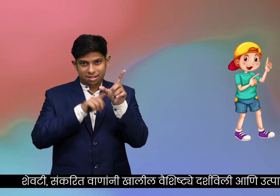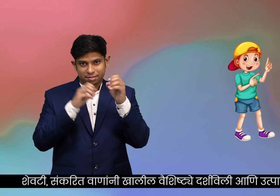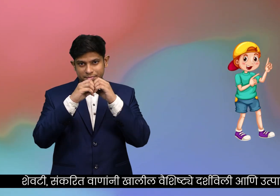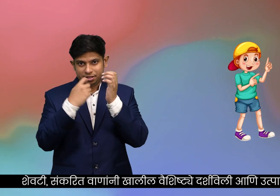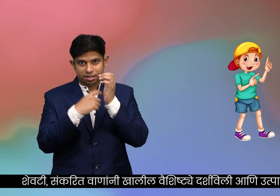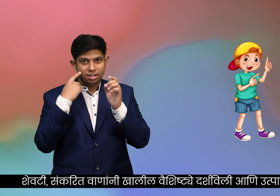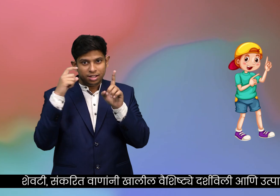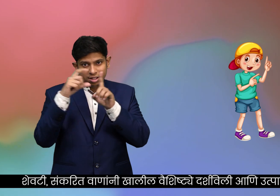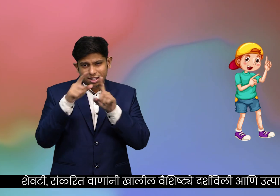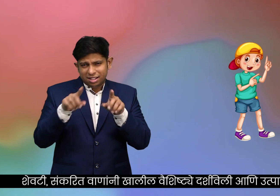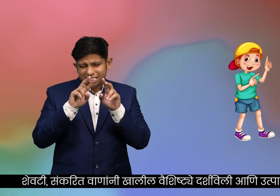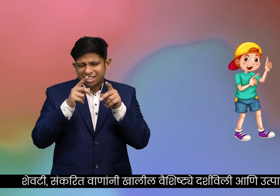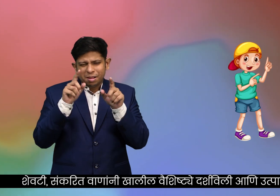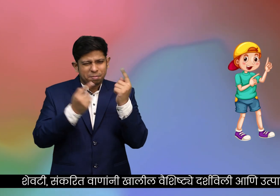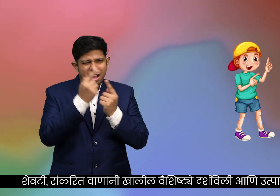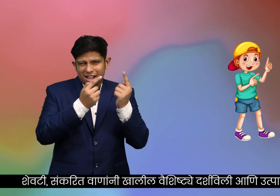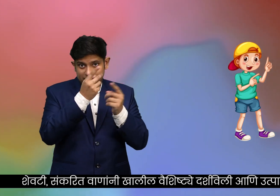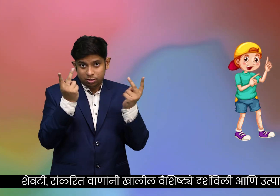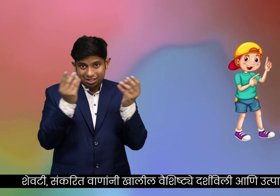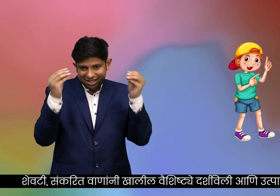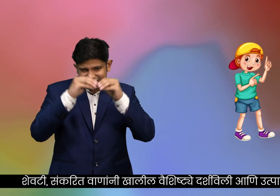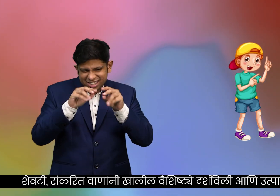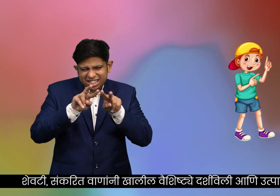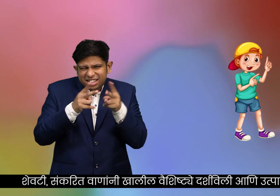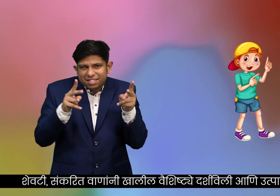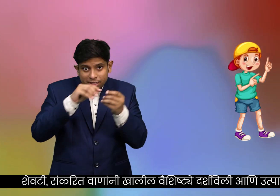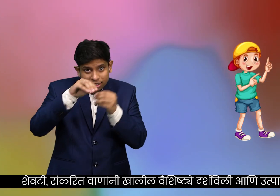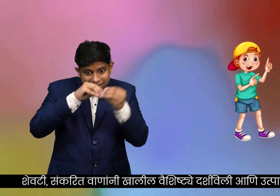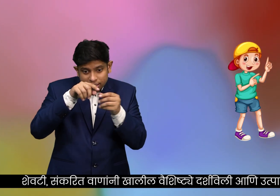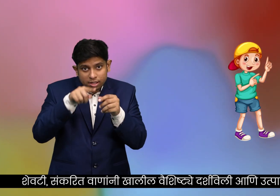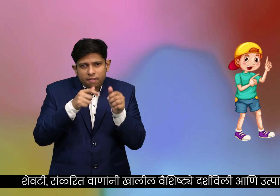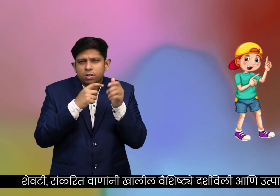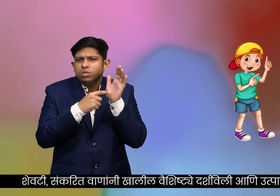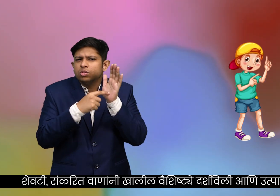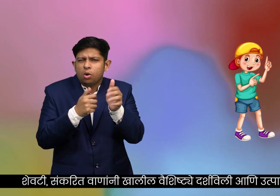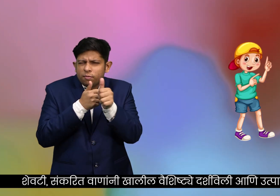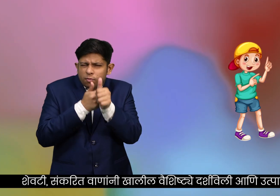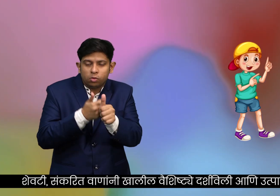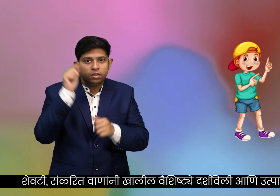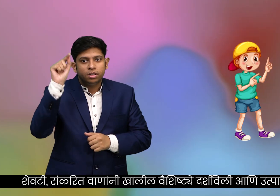संकरित वाणांनी खालील वैशिष्ट्ये दर्शविले आणि उत्पादकता वाढू लागली.